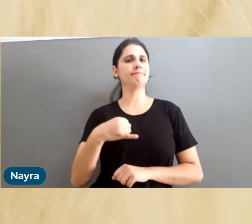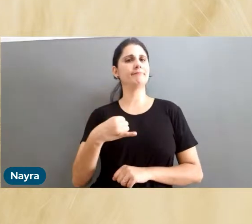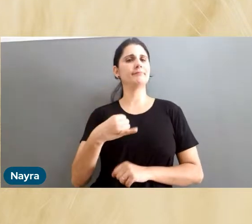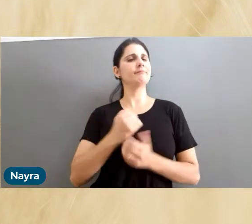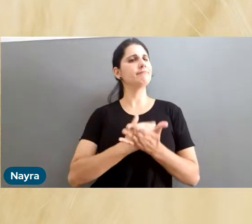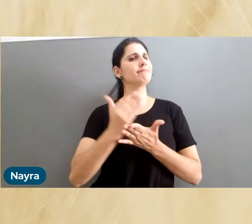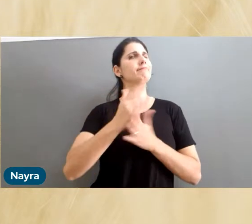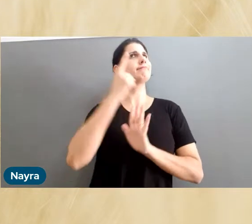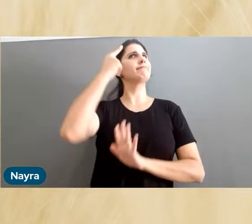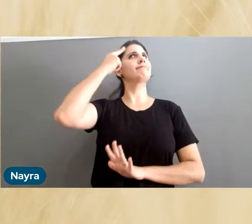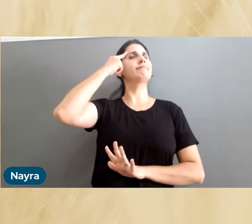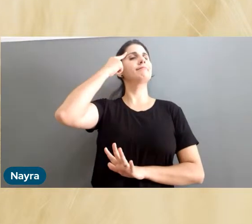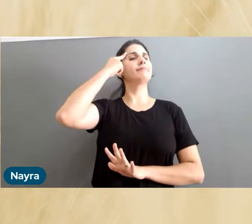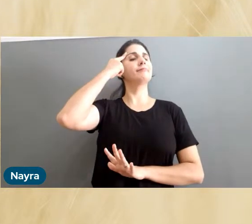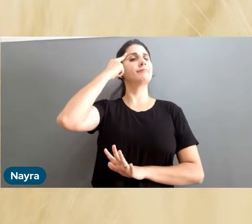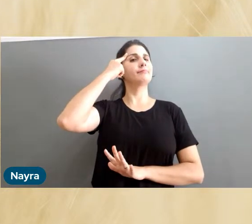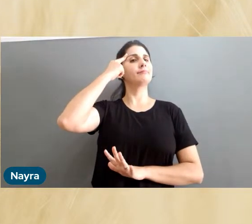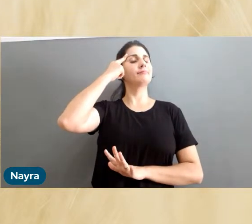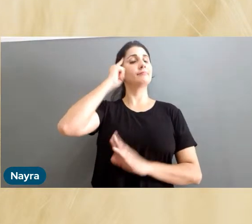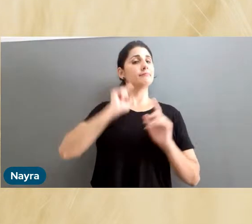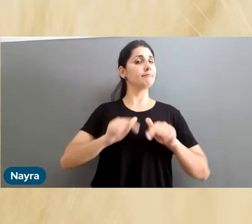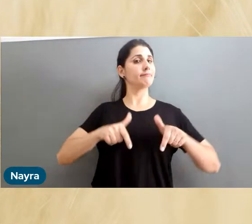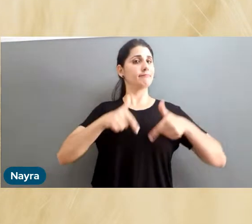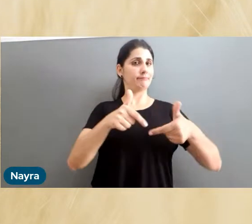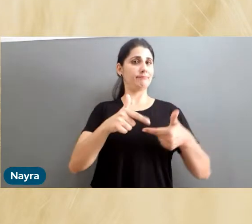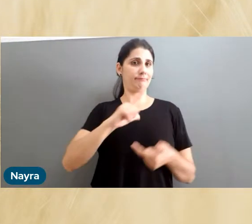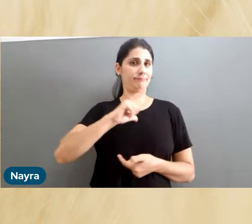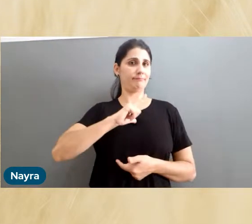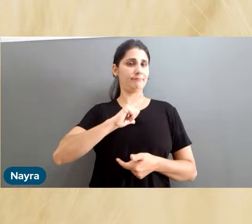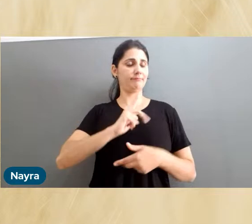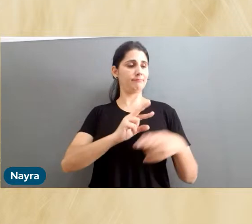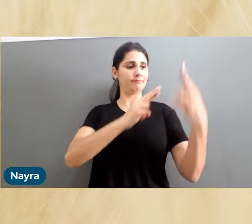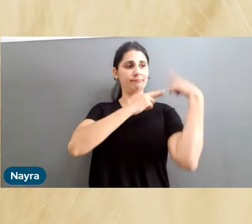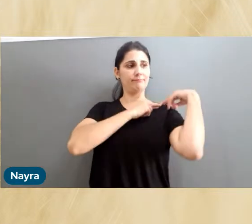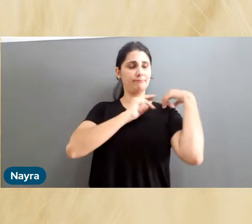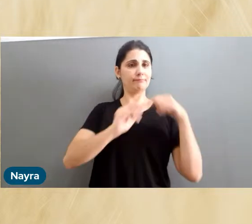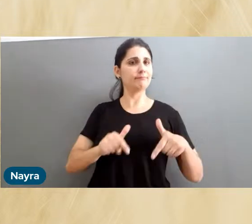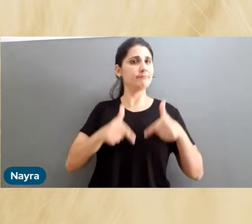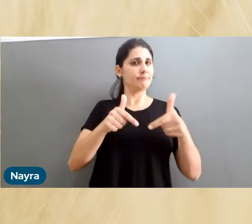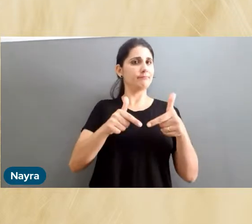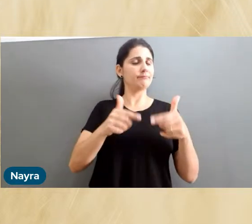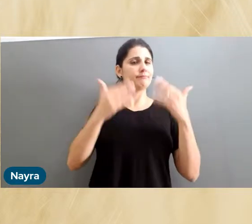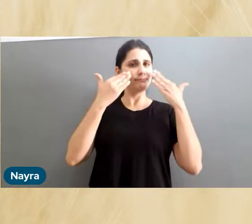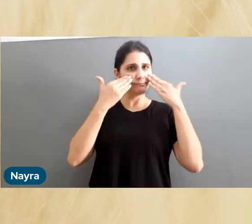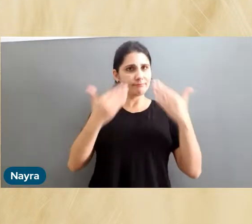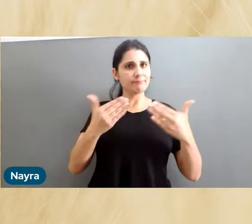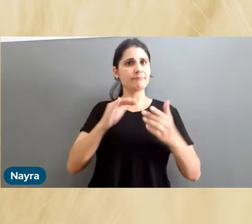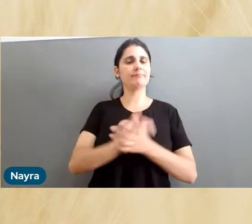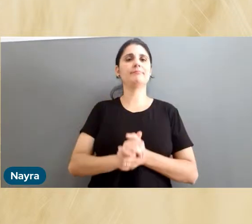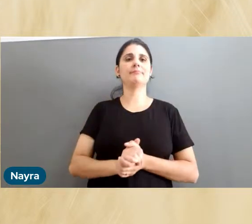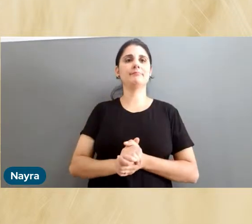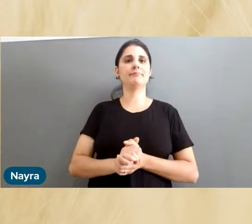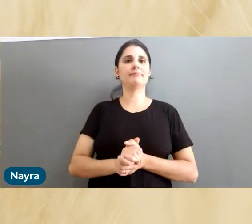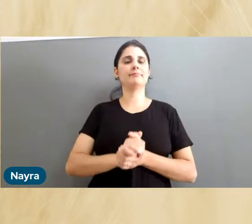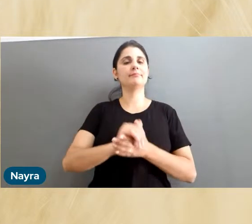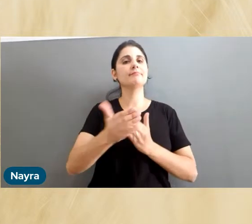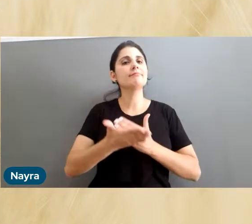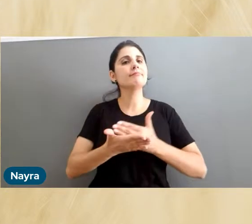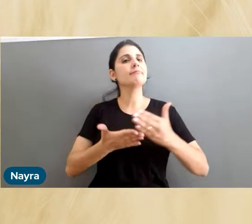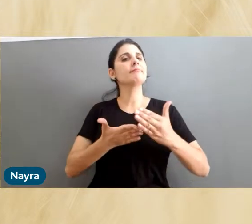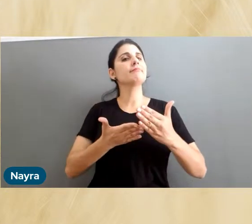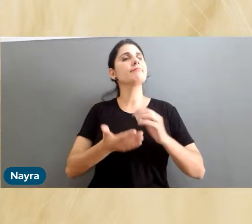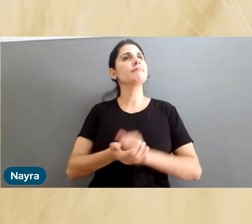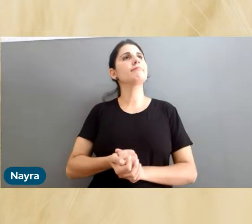refletir sobre quais ações nós devemos realizar pessoalmente, nós começamos a decidir com